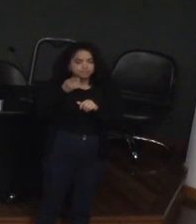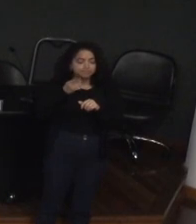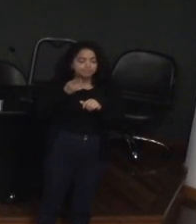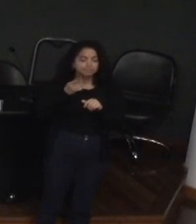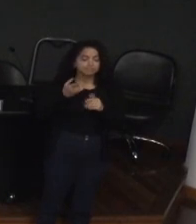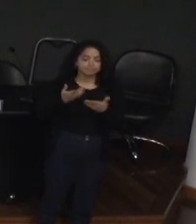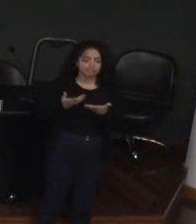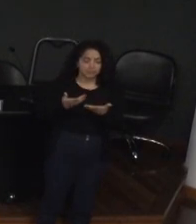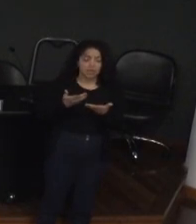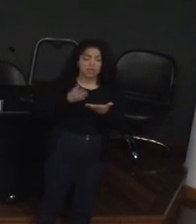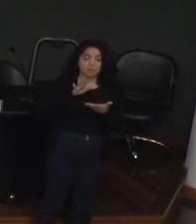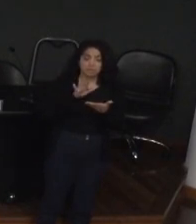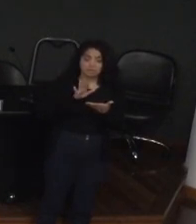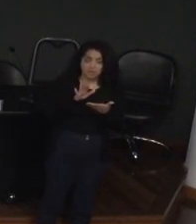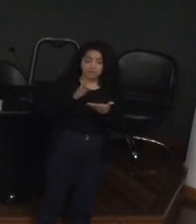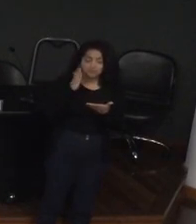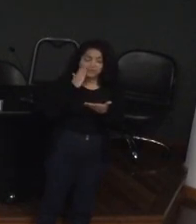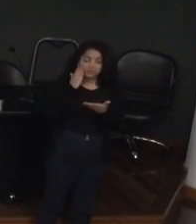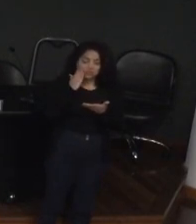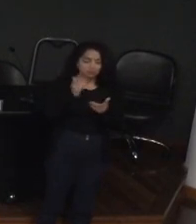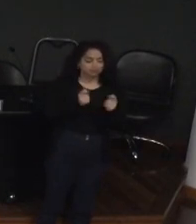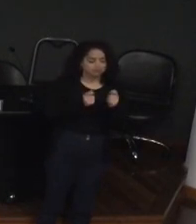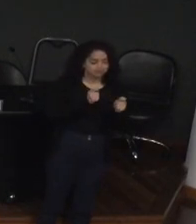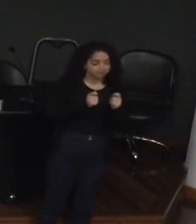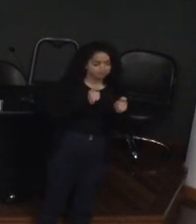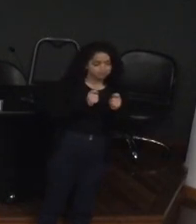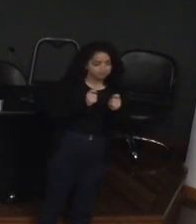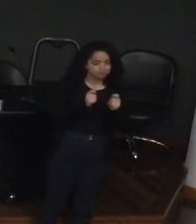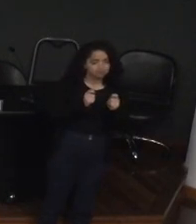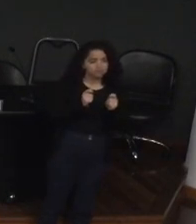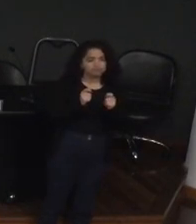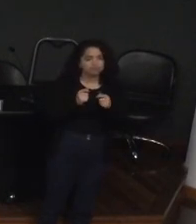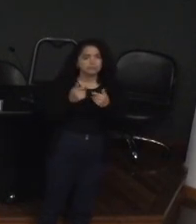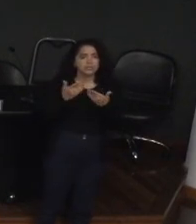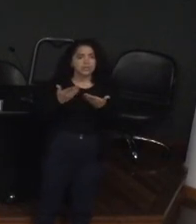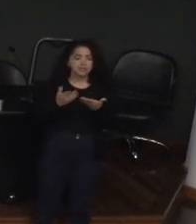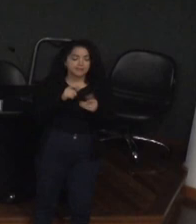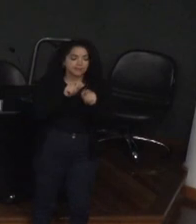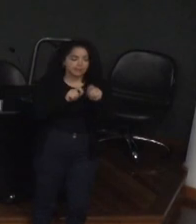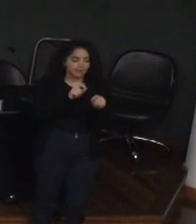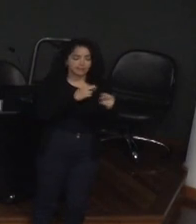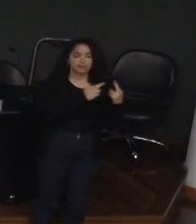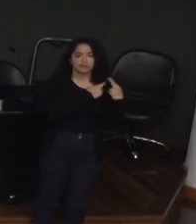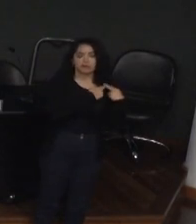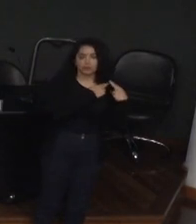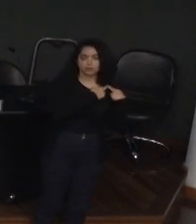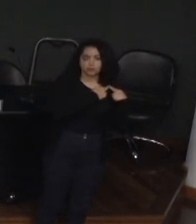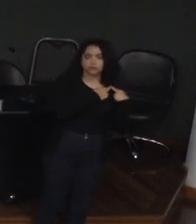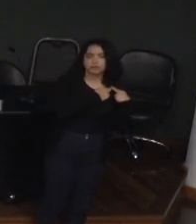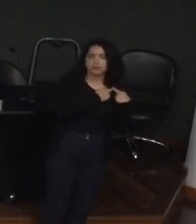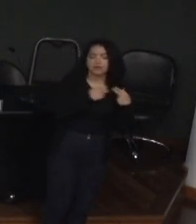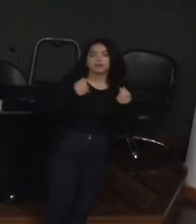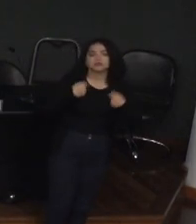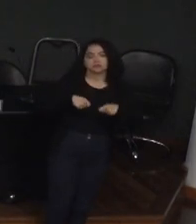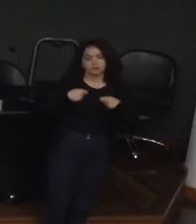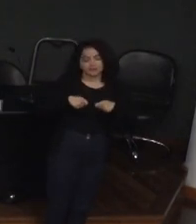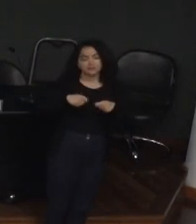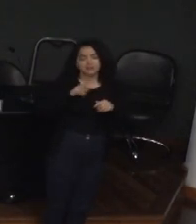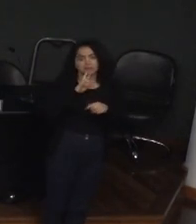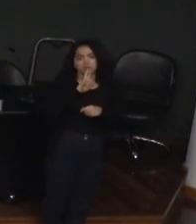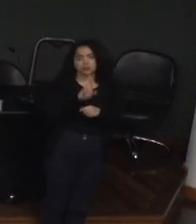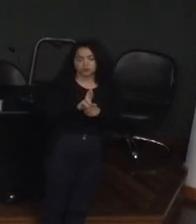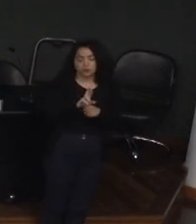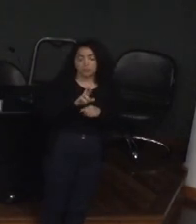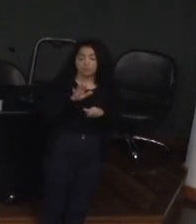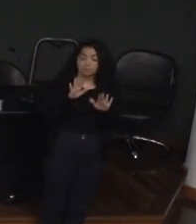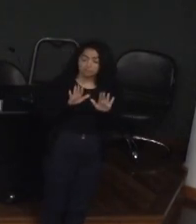funcional. Mas para a gente saber quem é o controlador e, portanto, quem é o responsável, a gente precisa responder isso. Porque